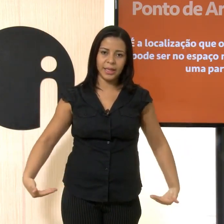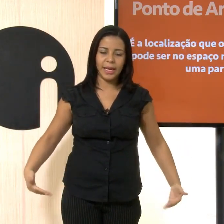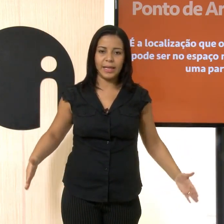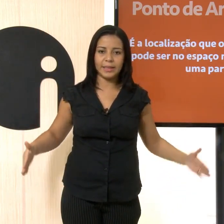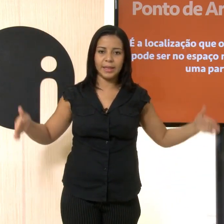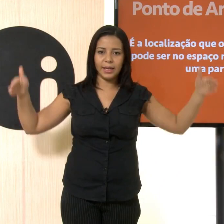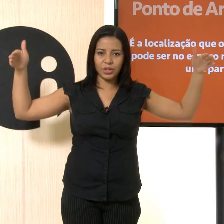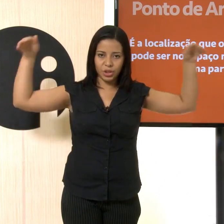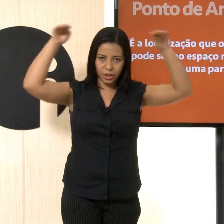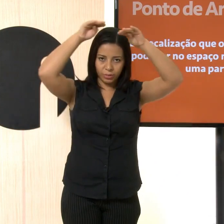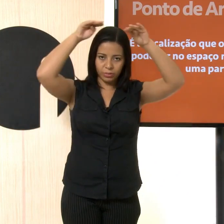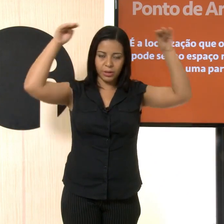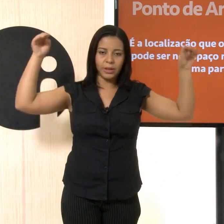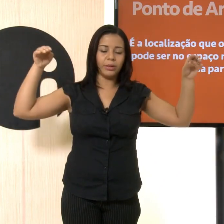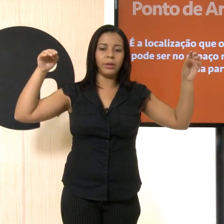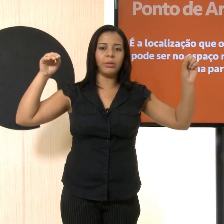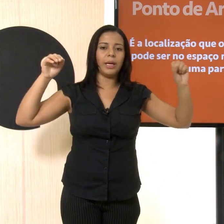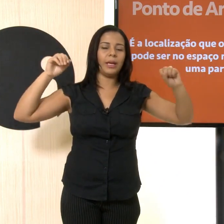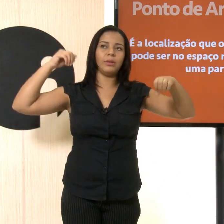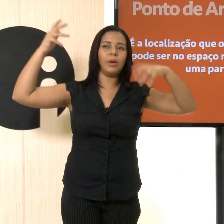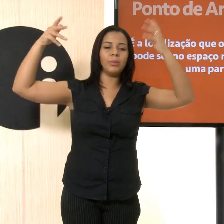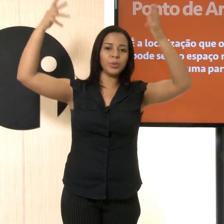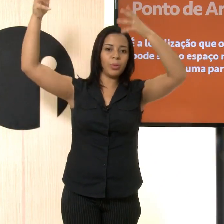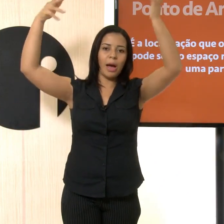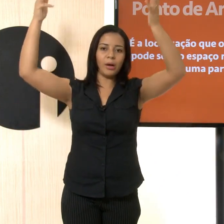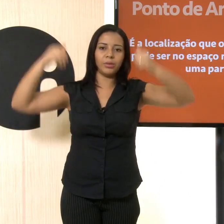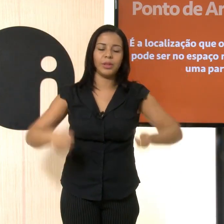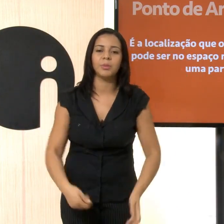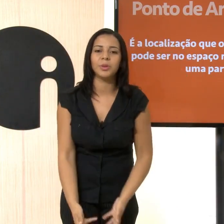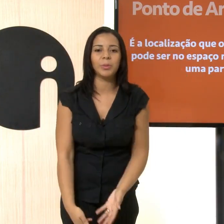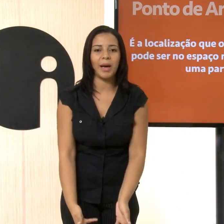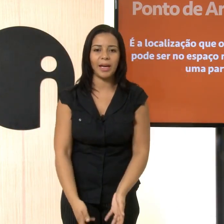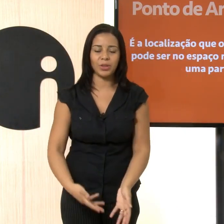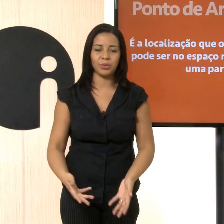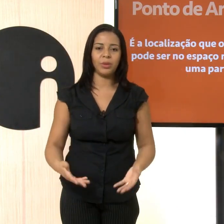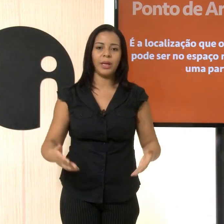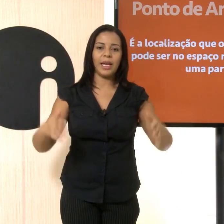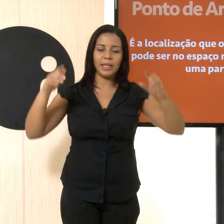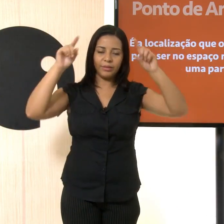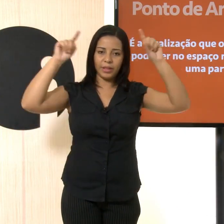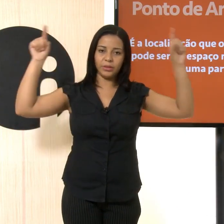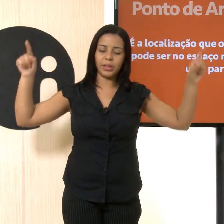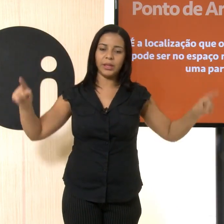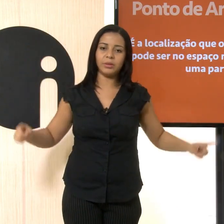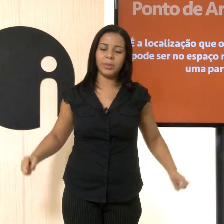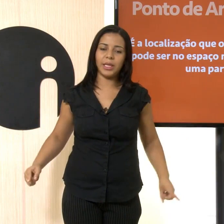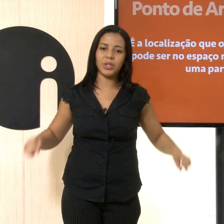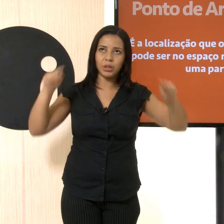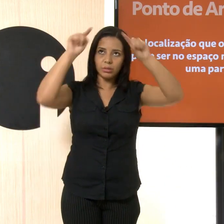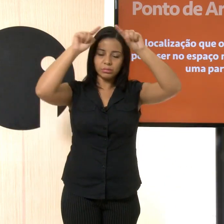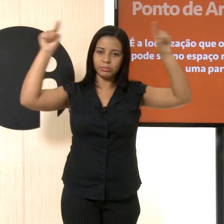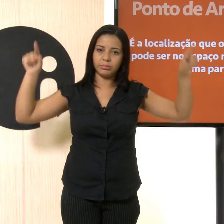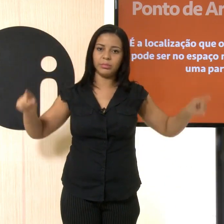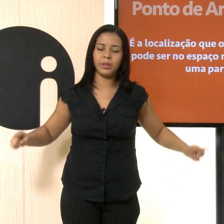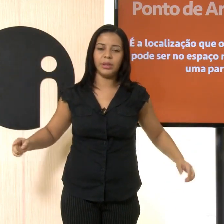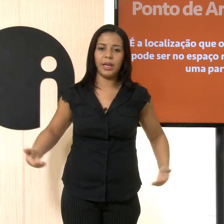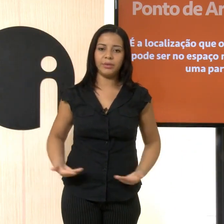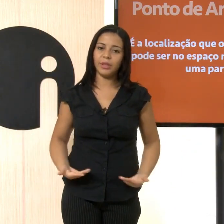É nessa região, não é muito alto nem muito baixo. Ele é feito numa região em frente